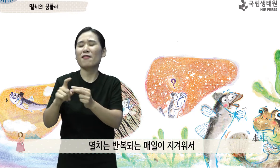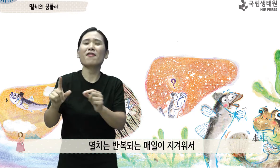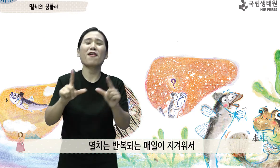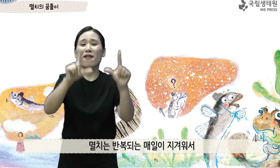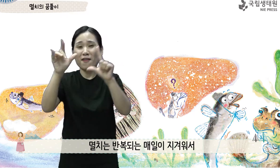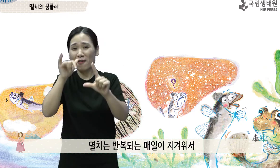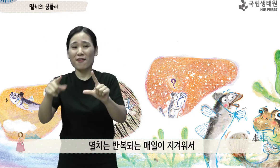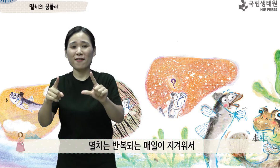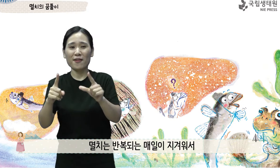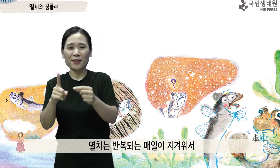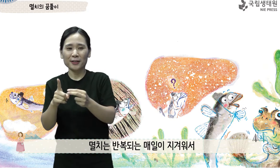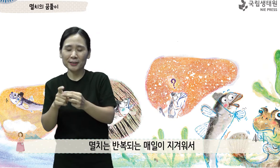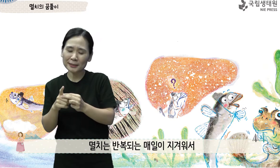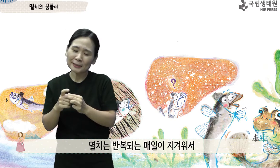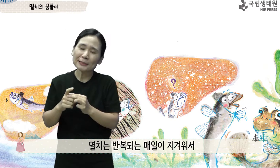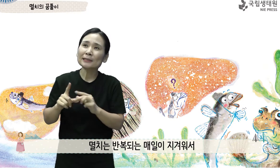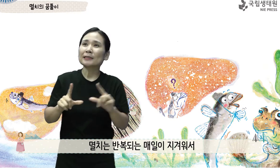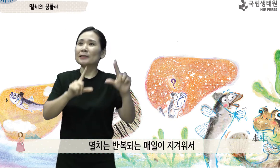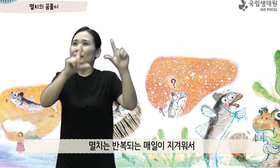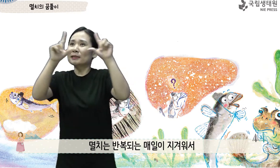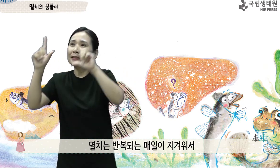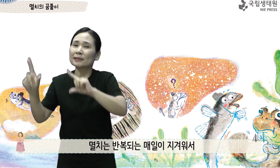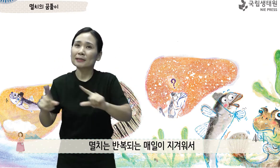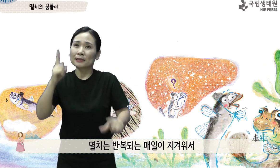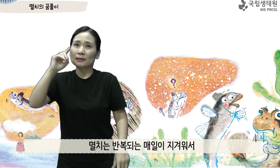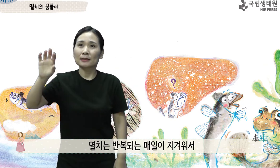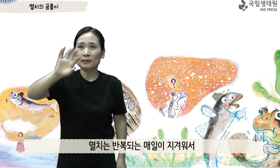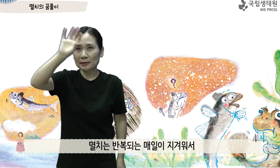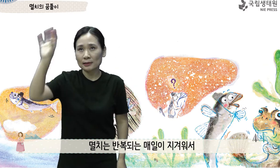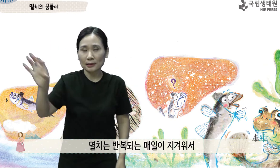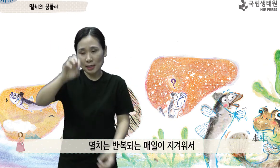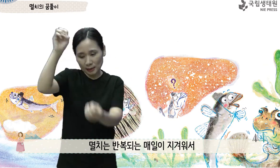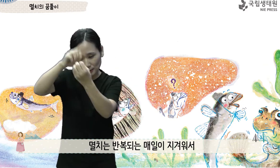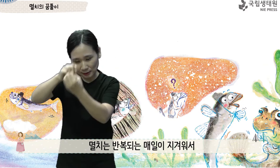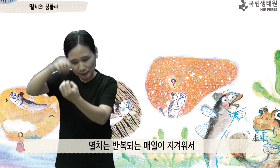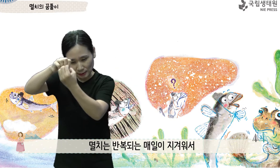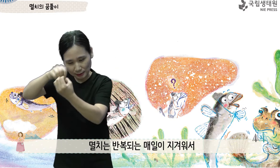멸치는 반복되는 매일이 지겨워서